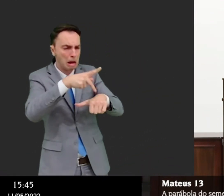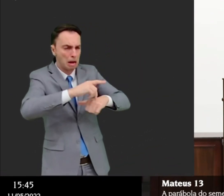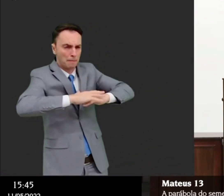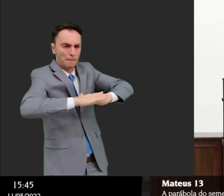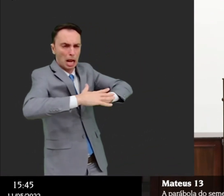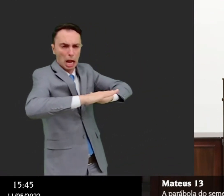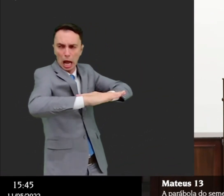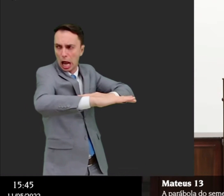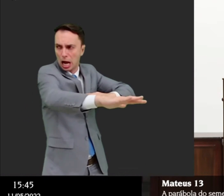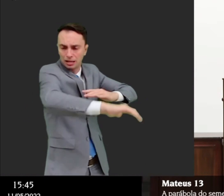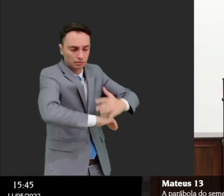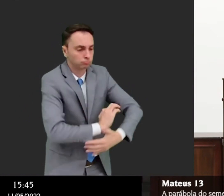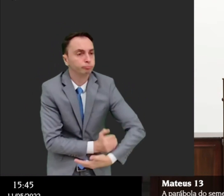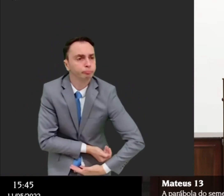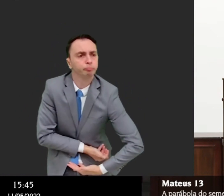não havia